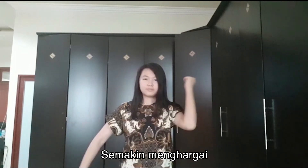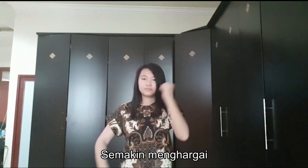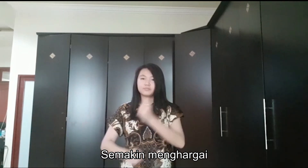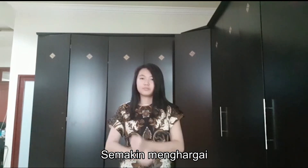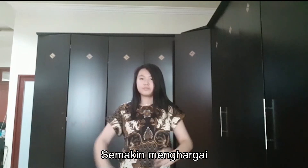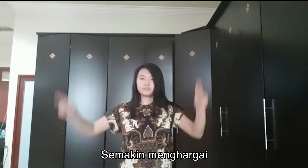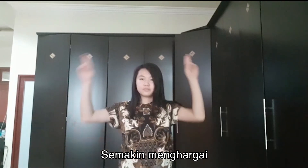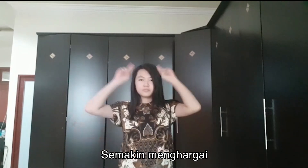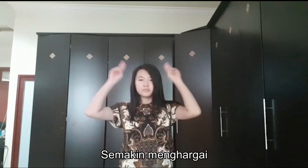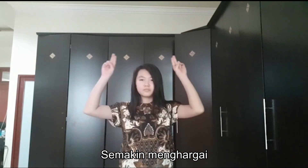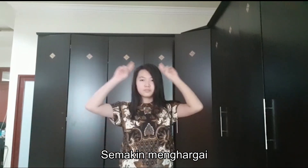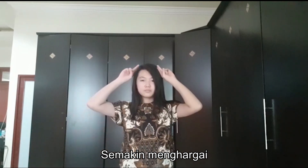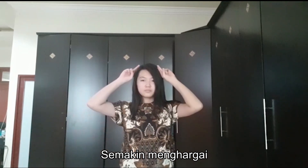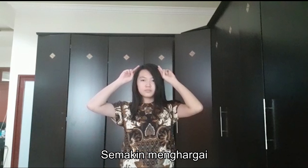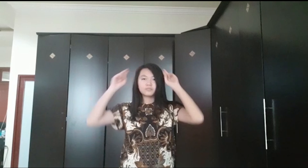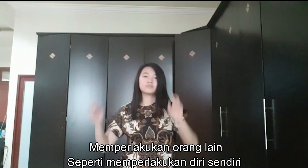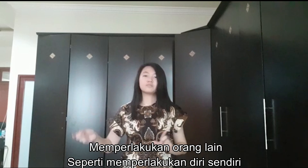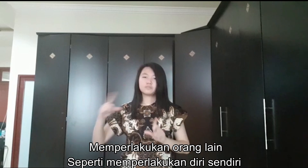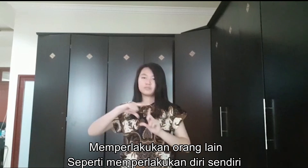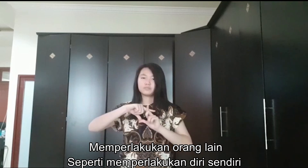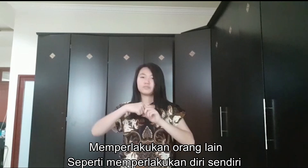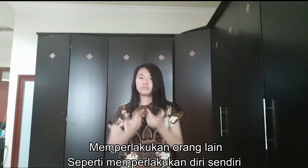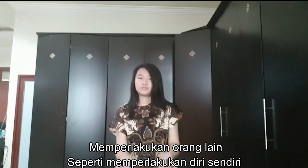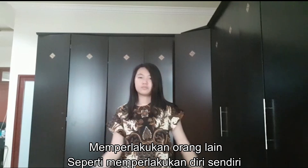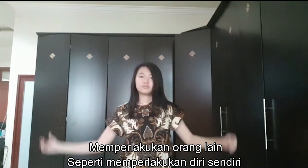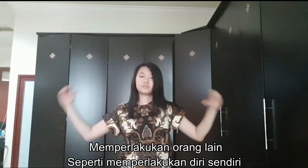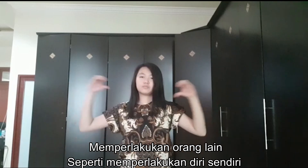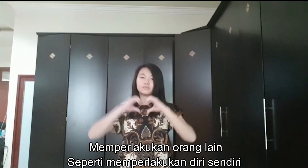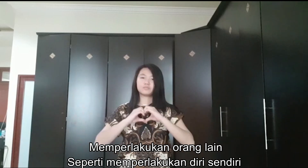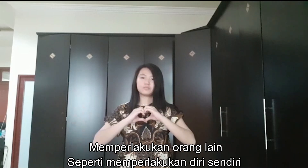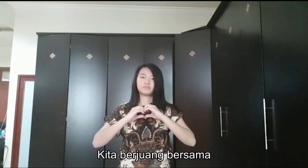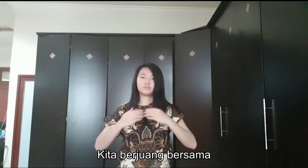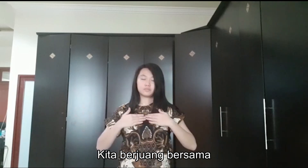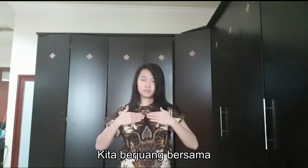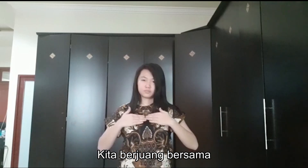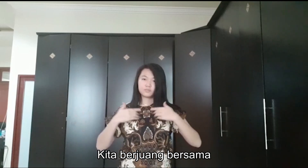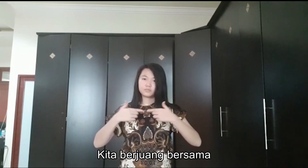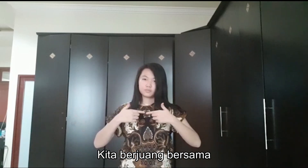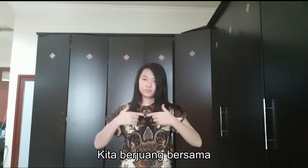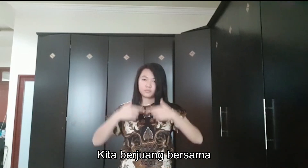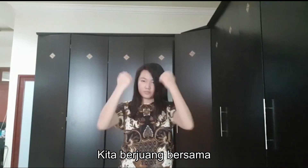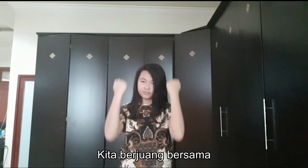加珍惜。事必如今，我们一起努